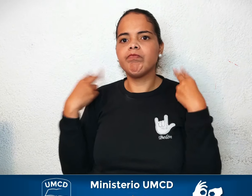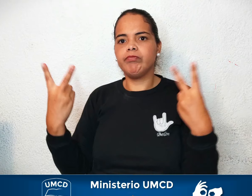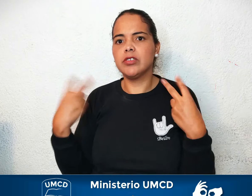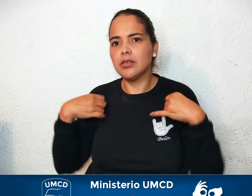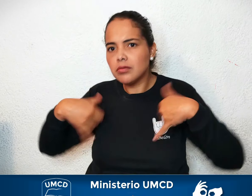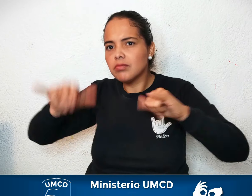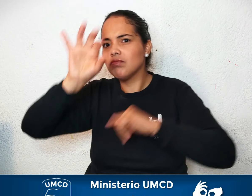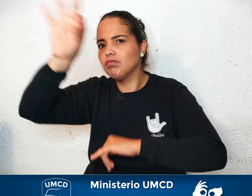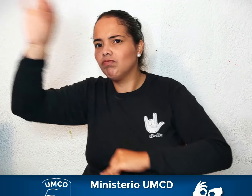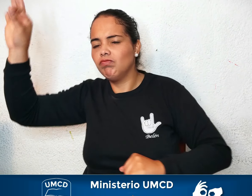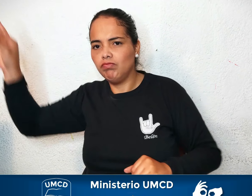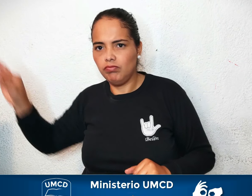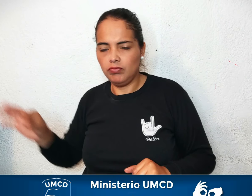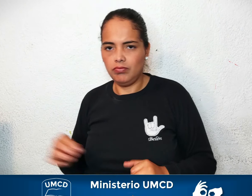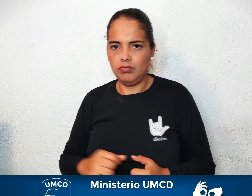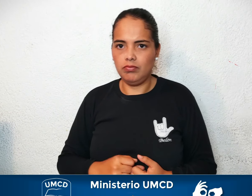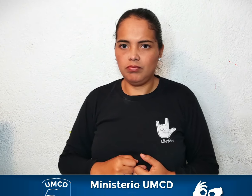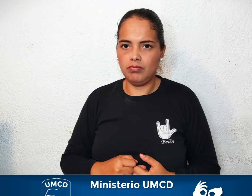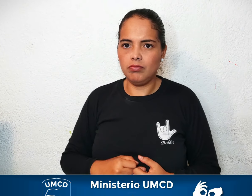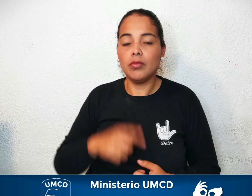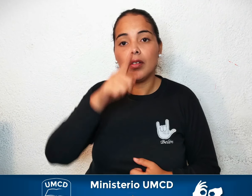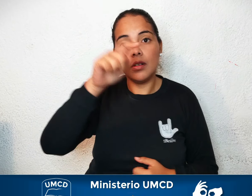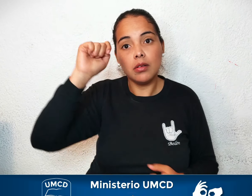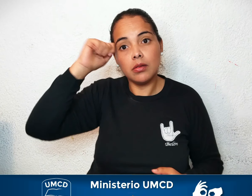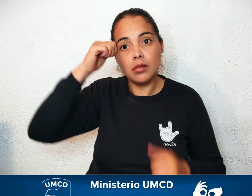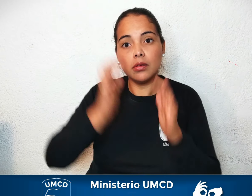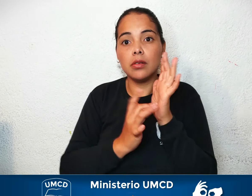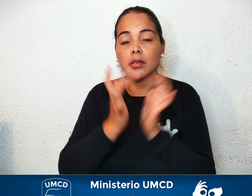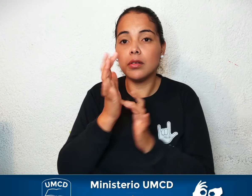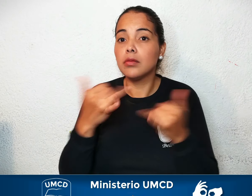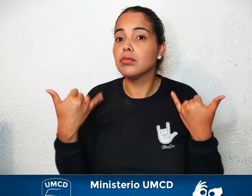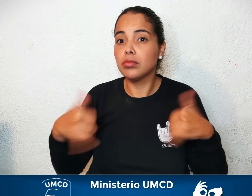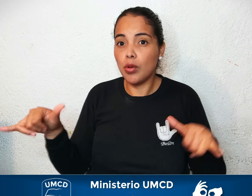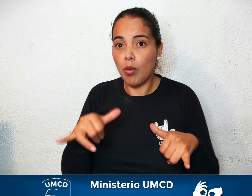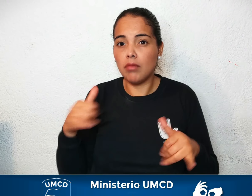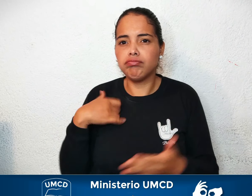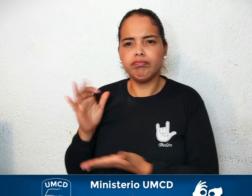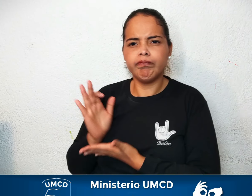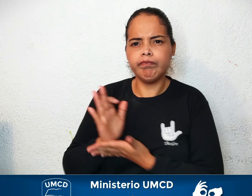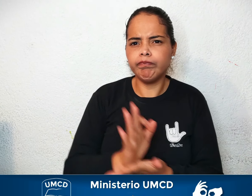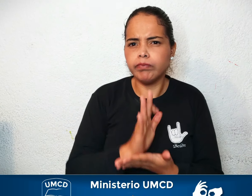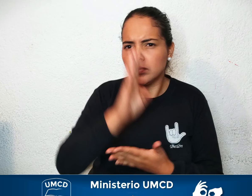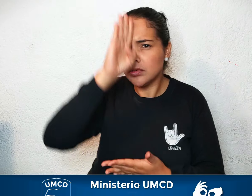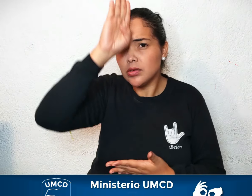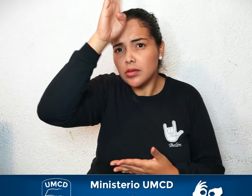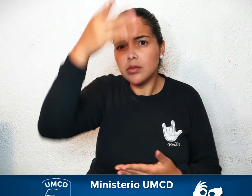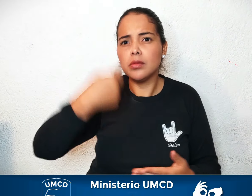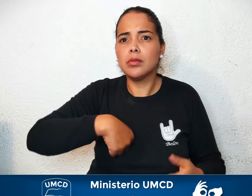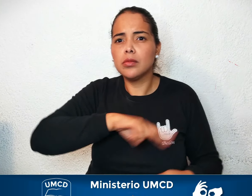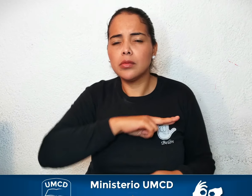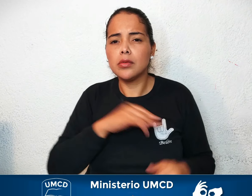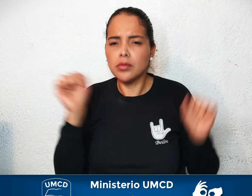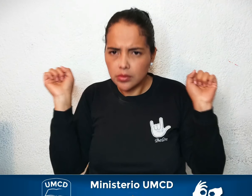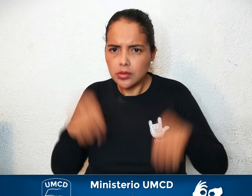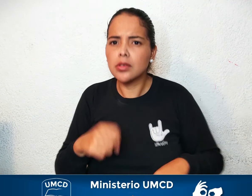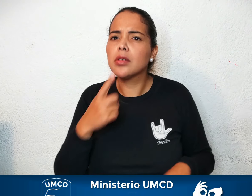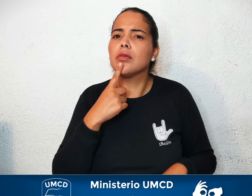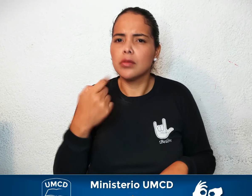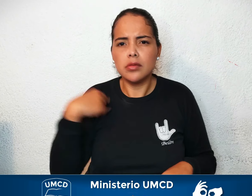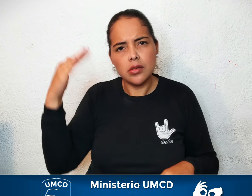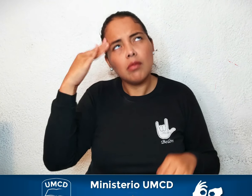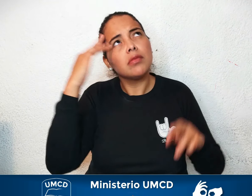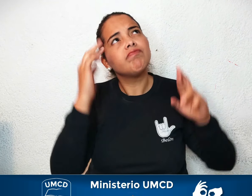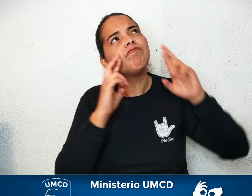seamos confiados seguidores de Cristo y demos testimonio al mundo de que sí,